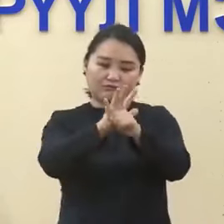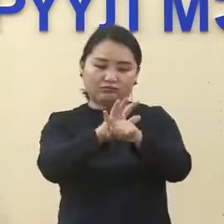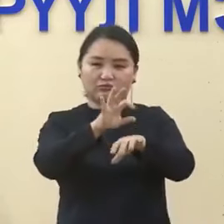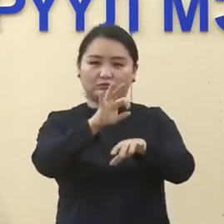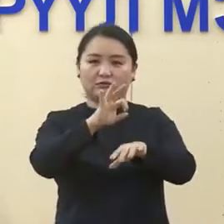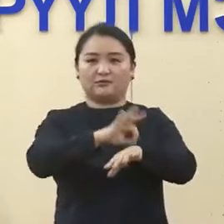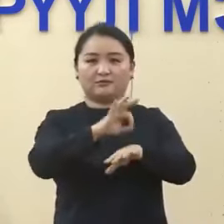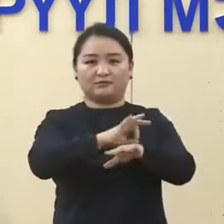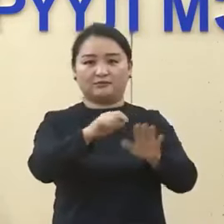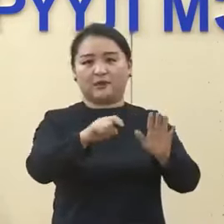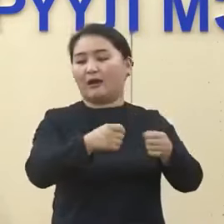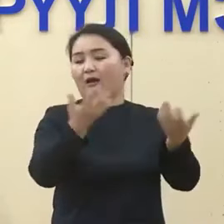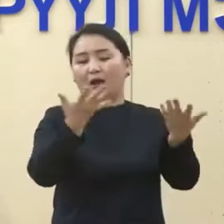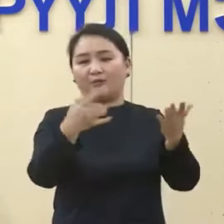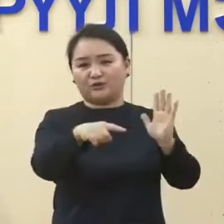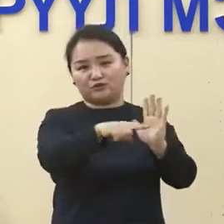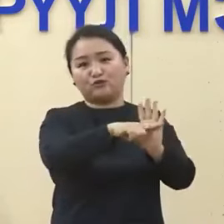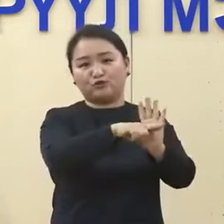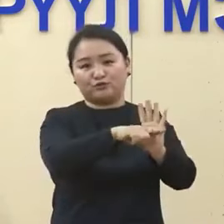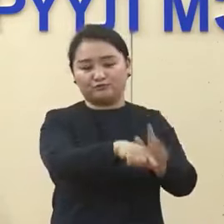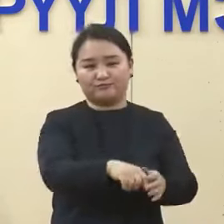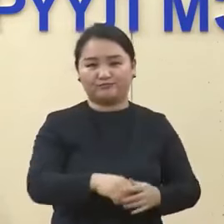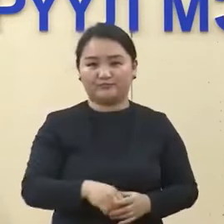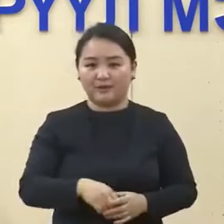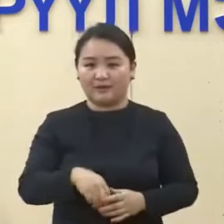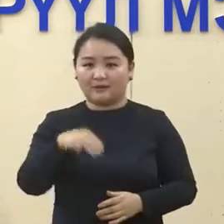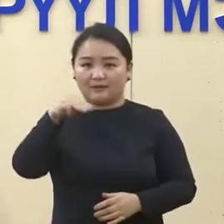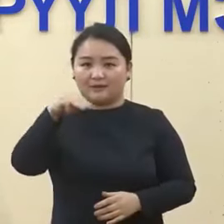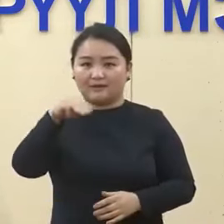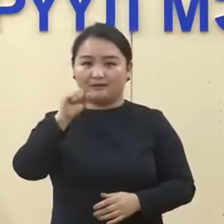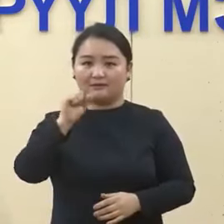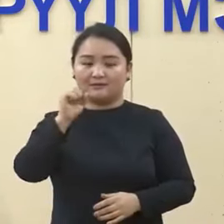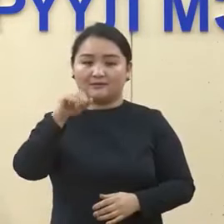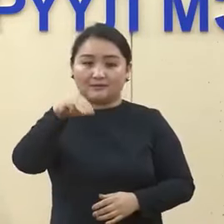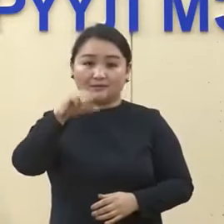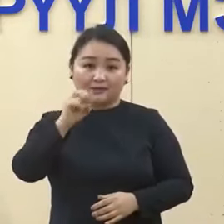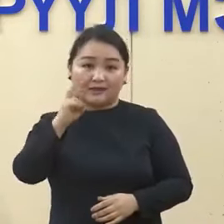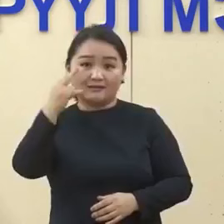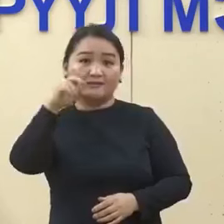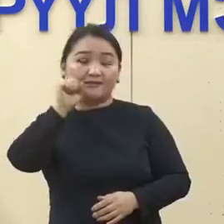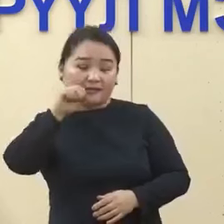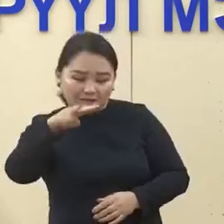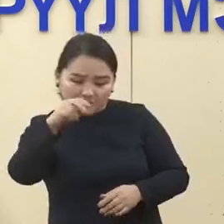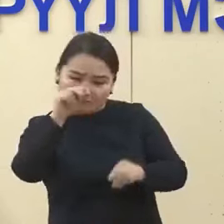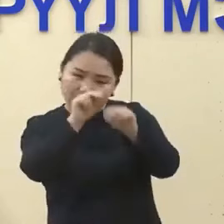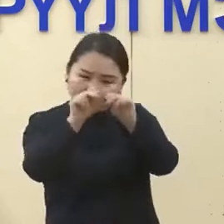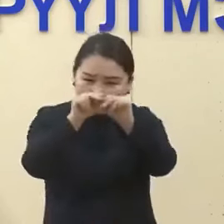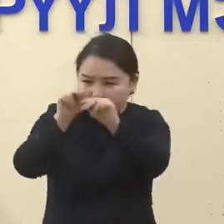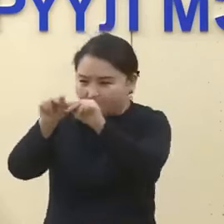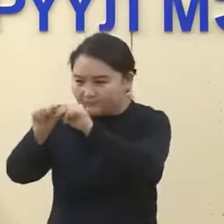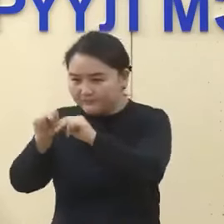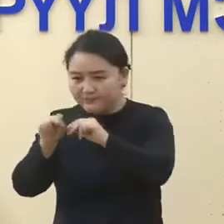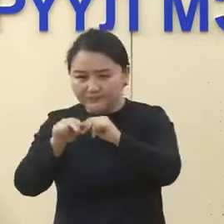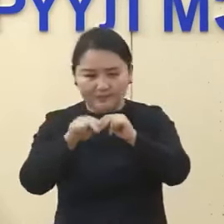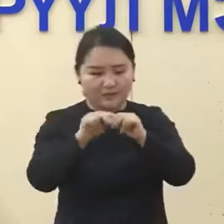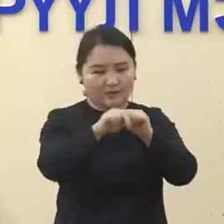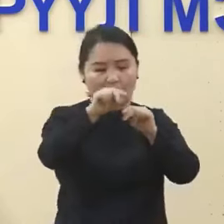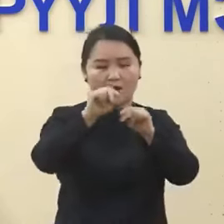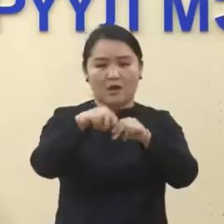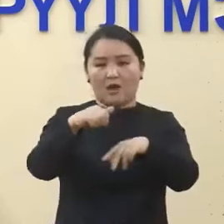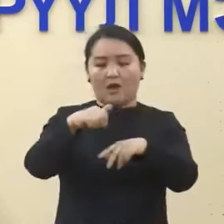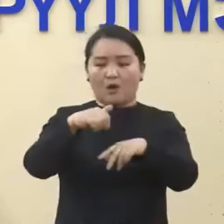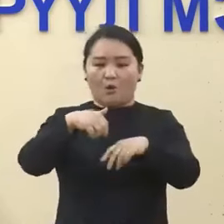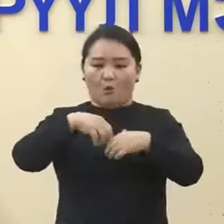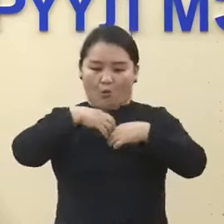Тандалтын зорилгоор буюу энэ Улаанбаатар хот аймгийн эмнэлгүүдэд уушгины хатгаагаар